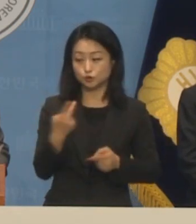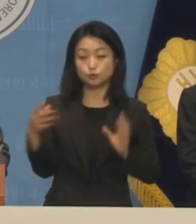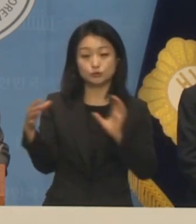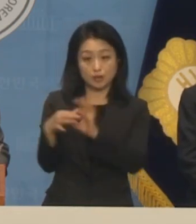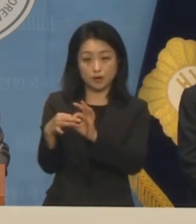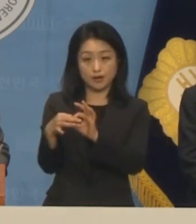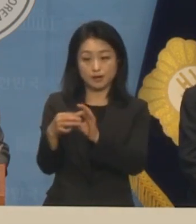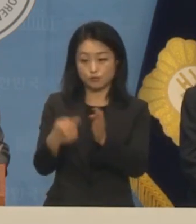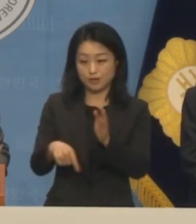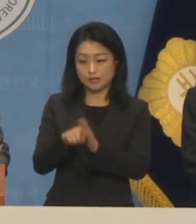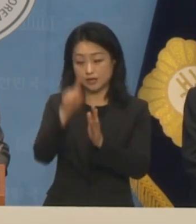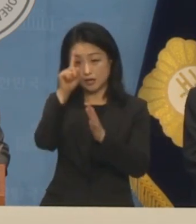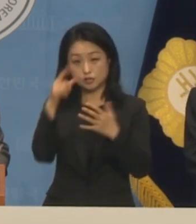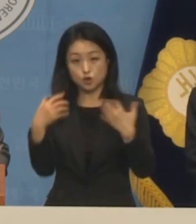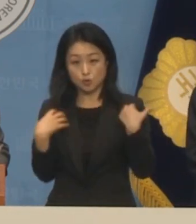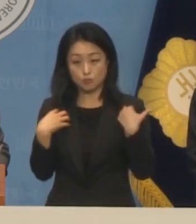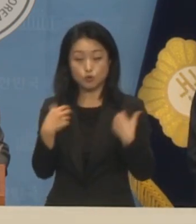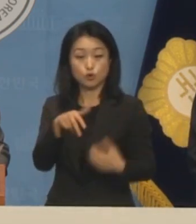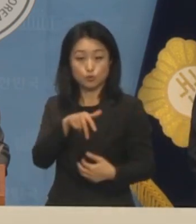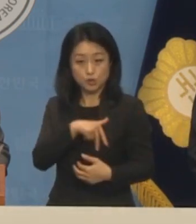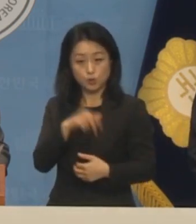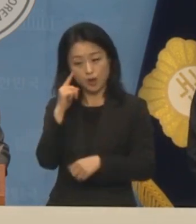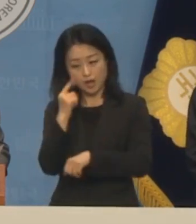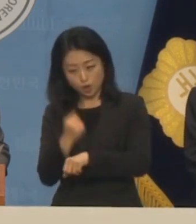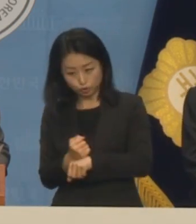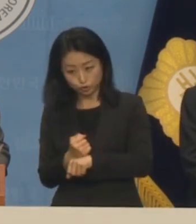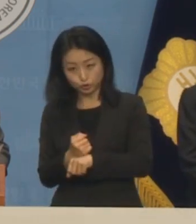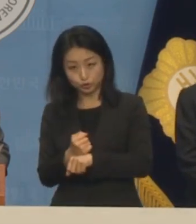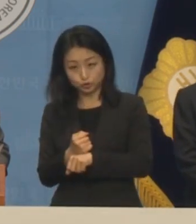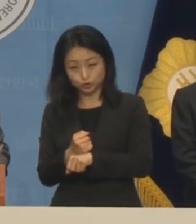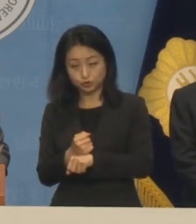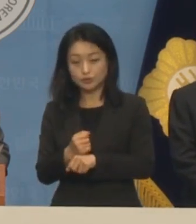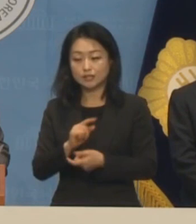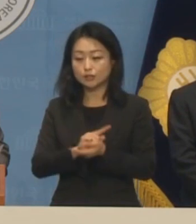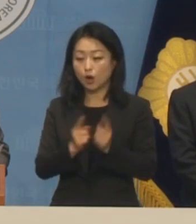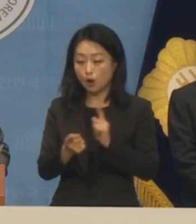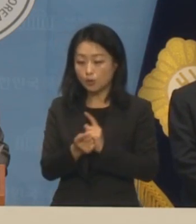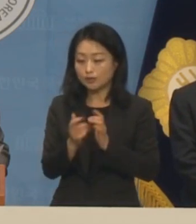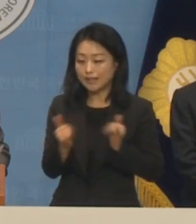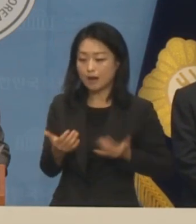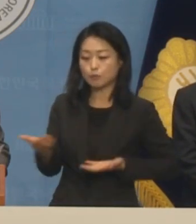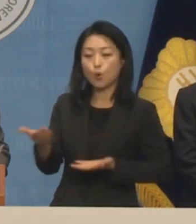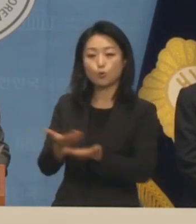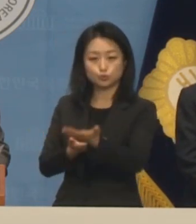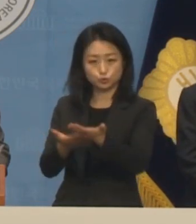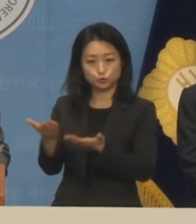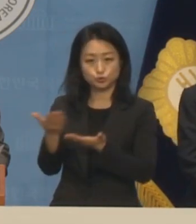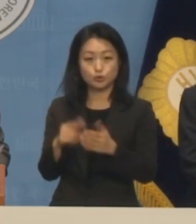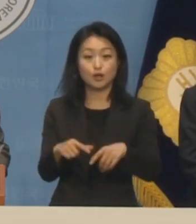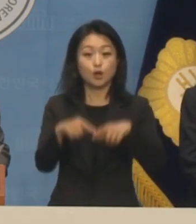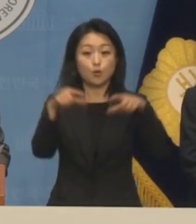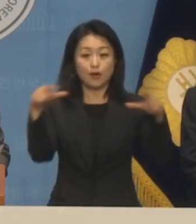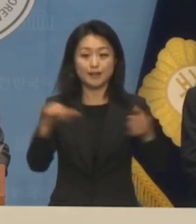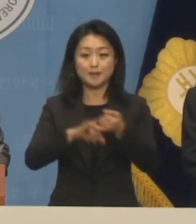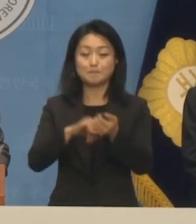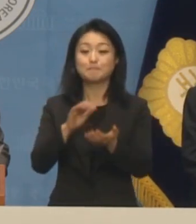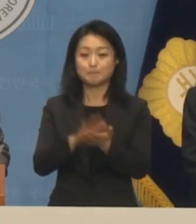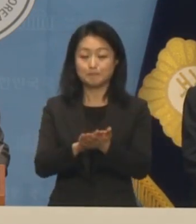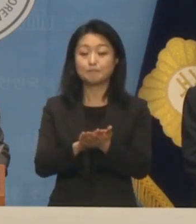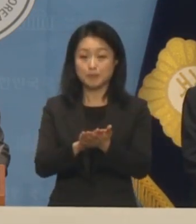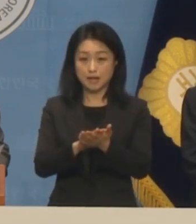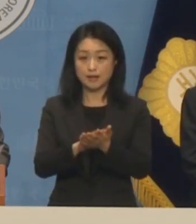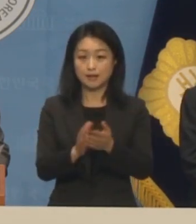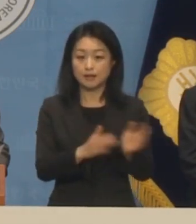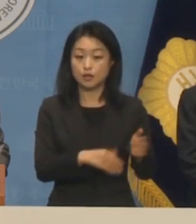위해 행정부, 의회, 연구소 등과 인적 교류를 활성화하자고 약속했으며